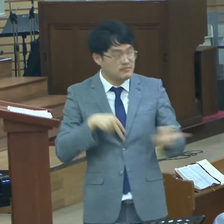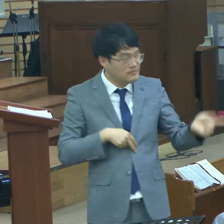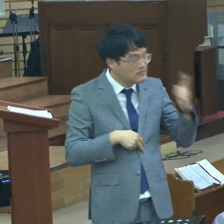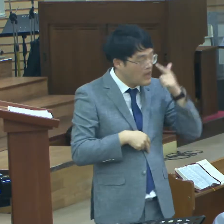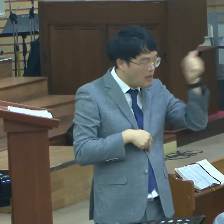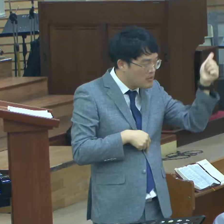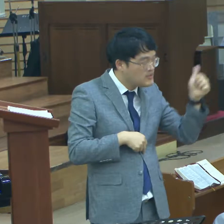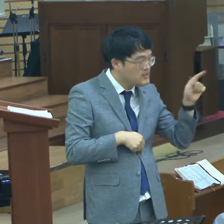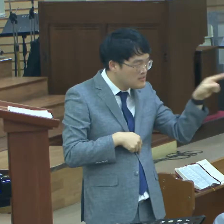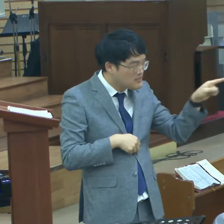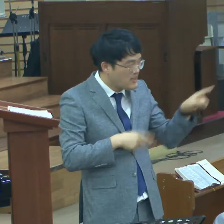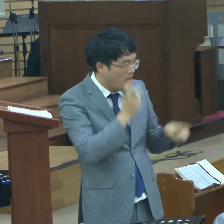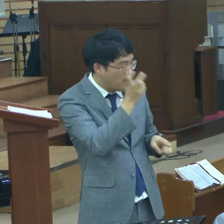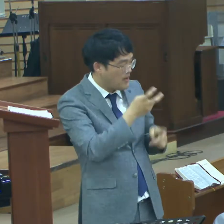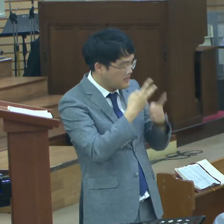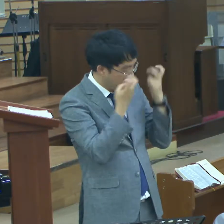때문에